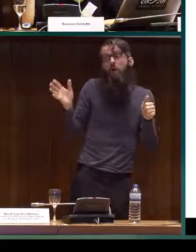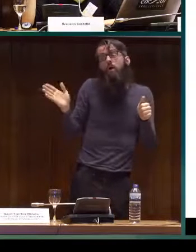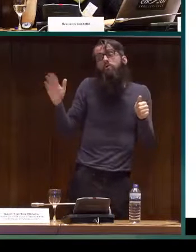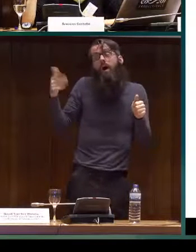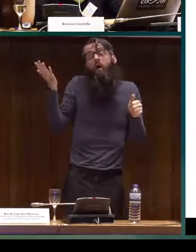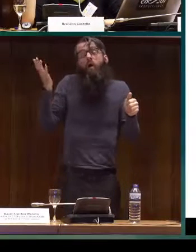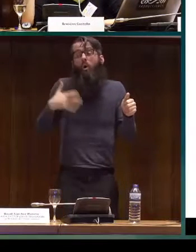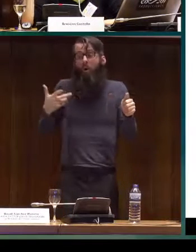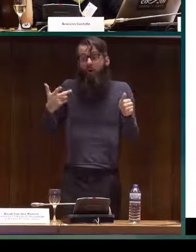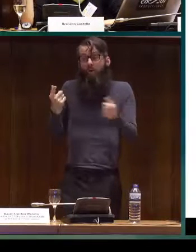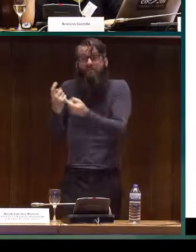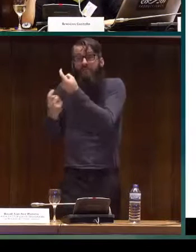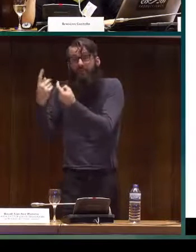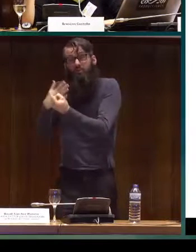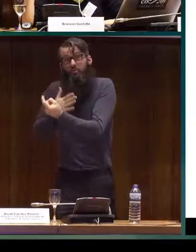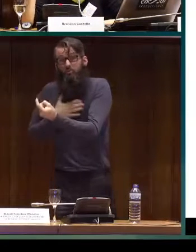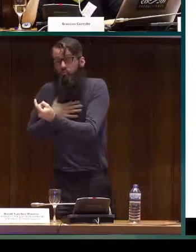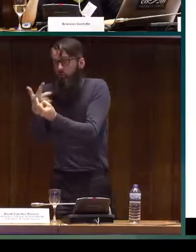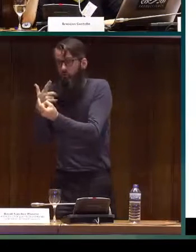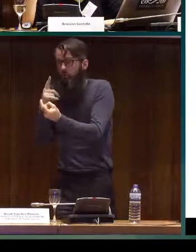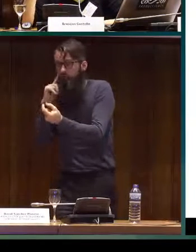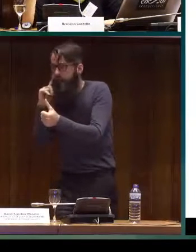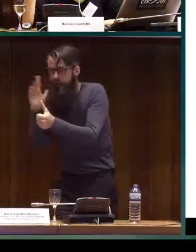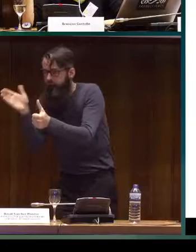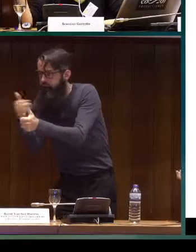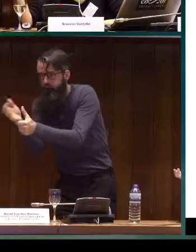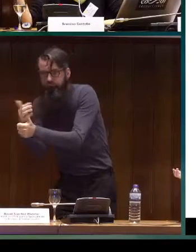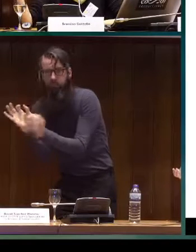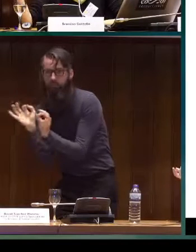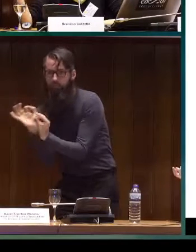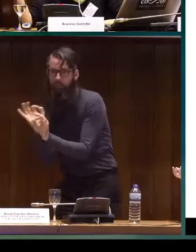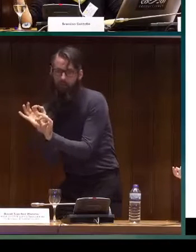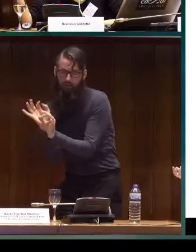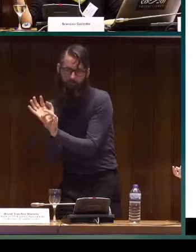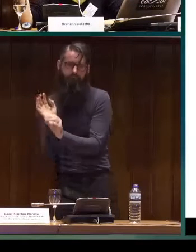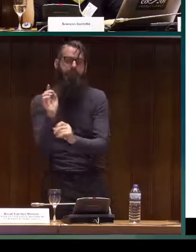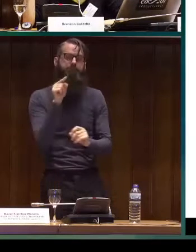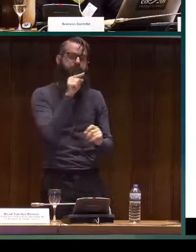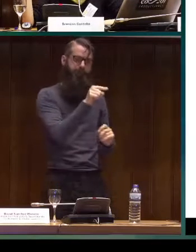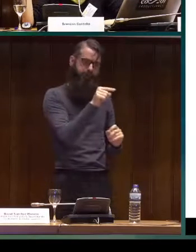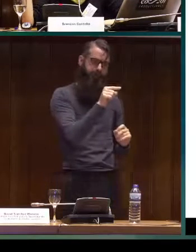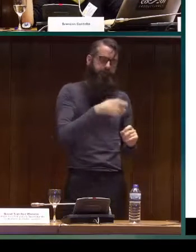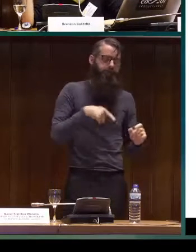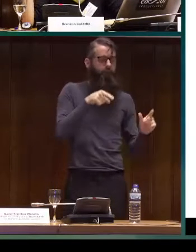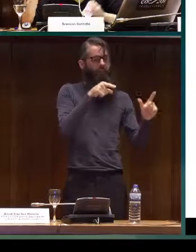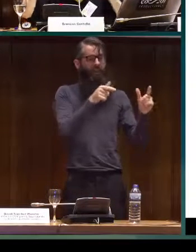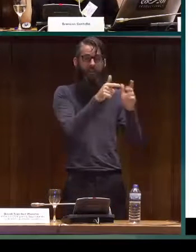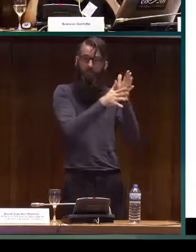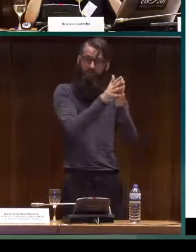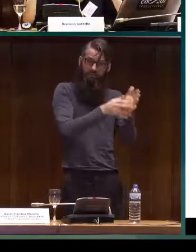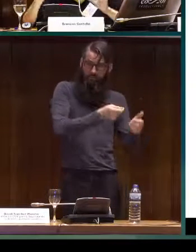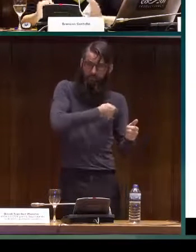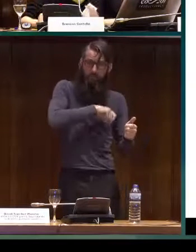de segunda persona singular tú puede utilizarse en un contexto impersonal, siempre y cuando